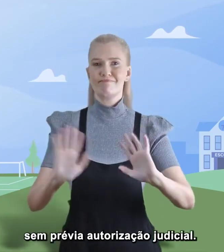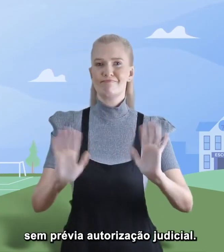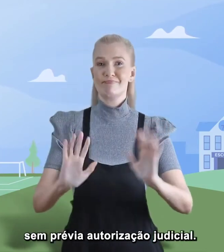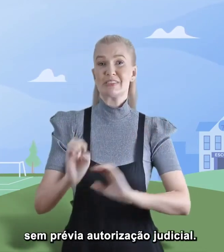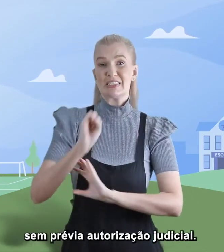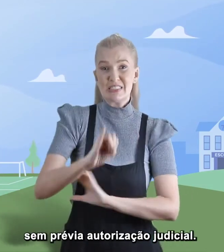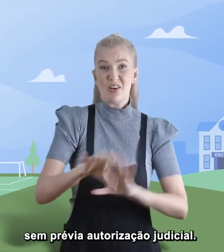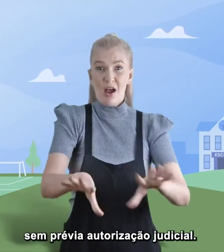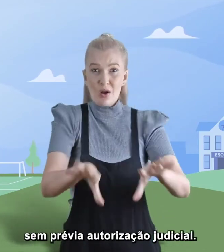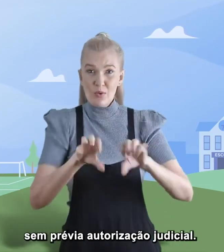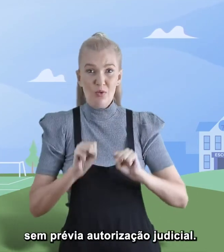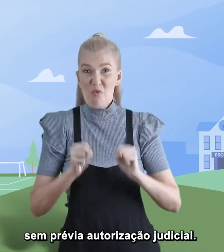autorização judicial.